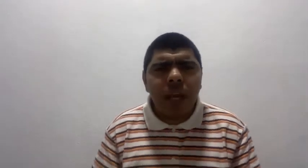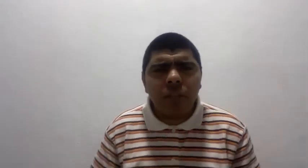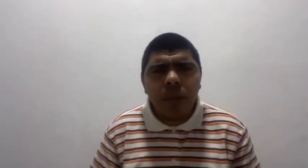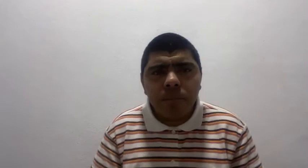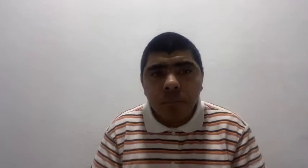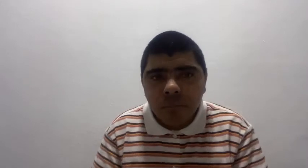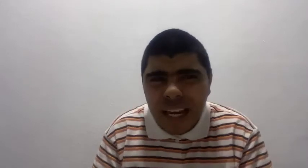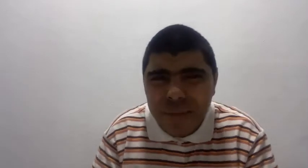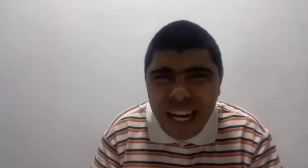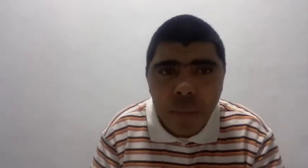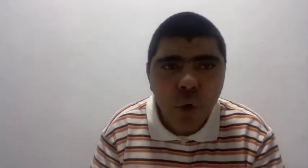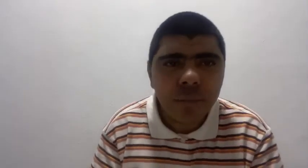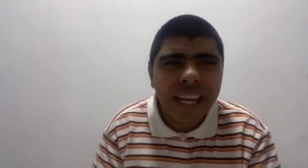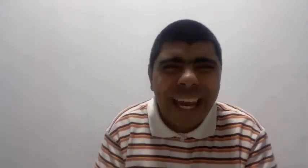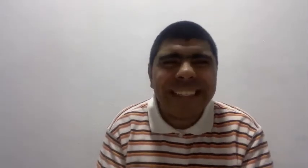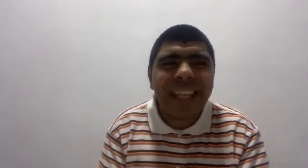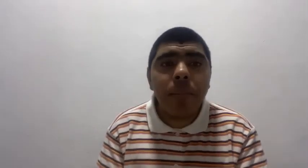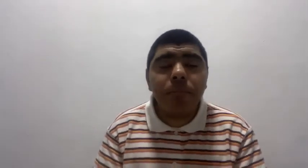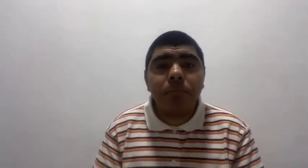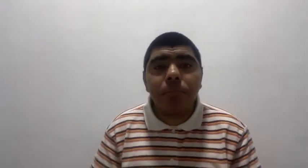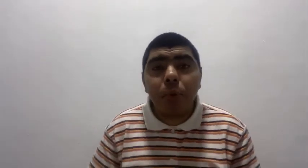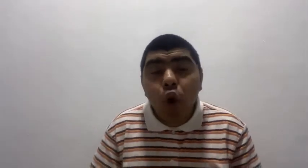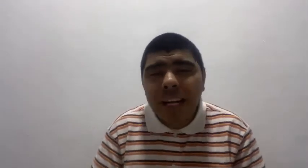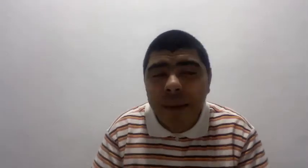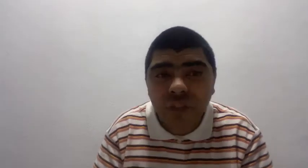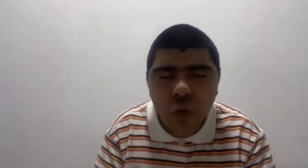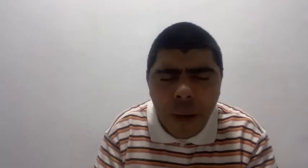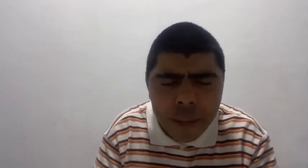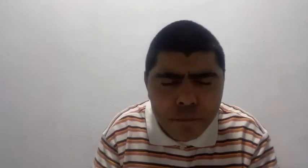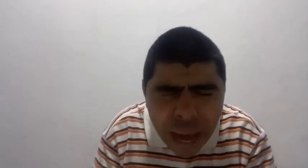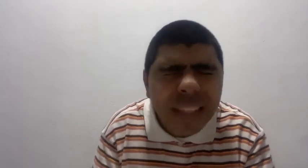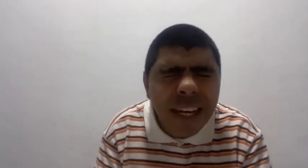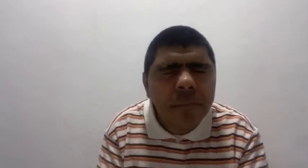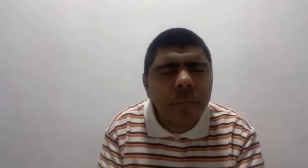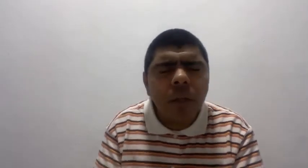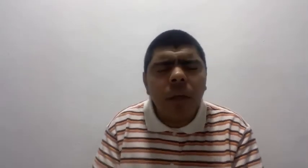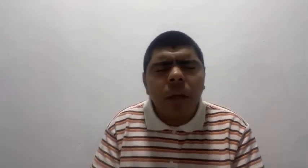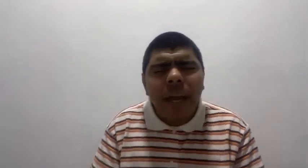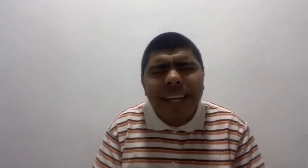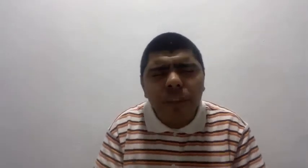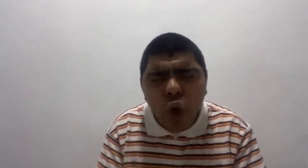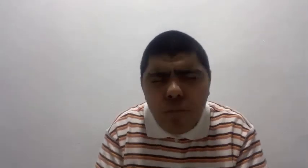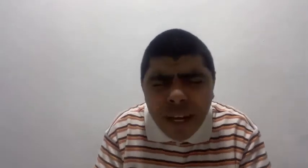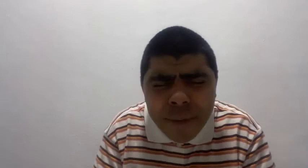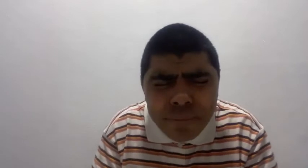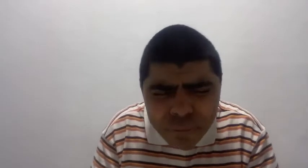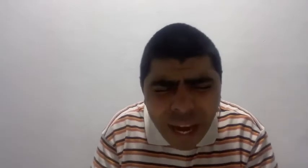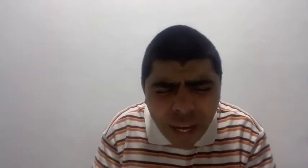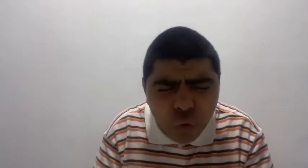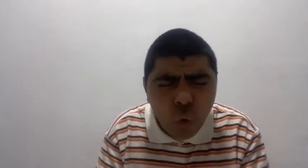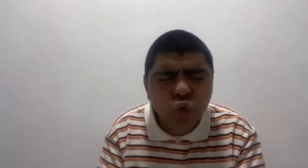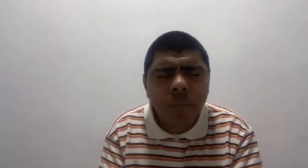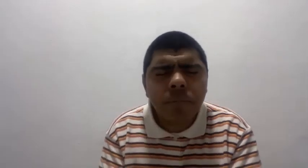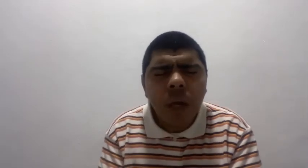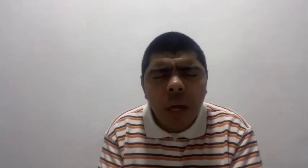así terminamos esta programación. Amén. Padre, en el nombre de Jesús,